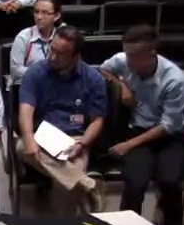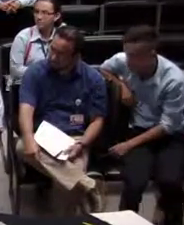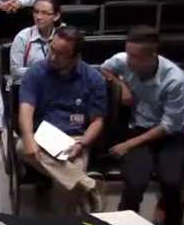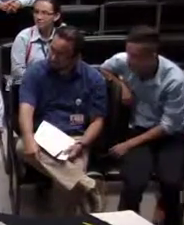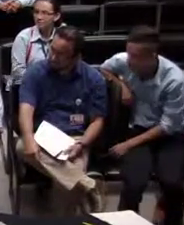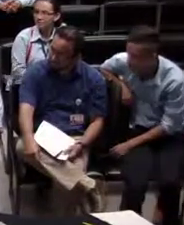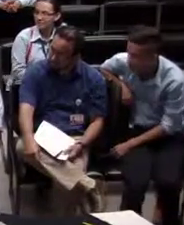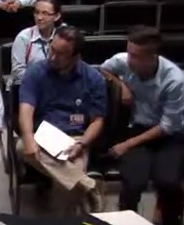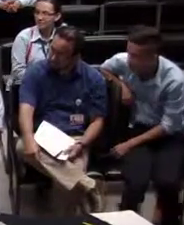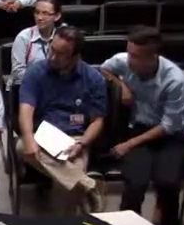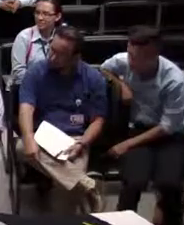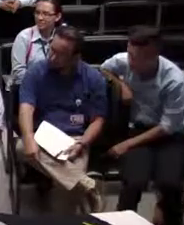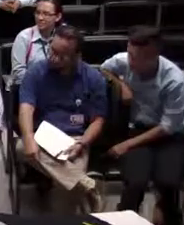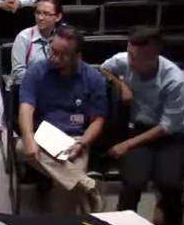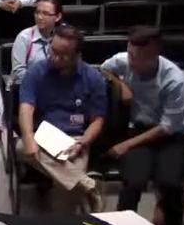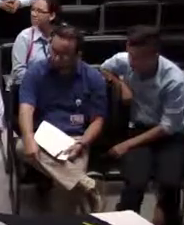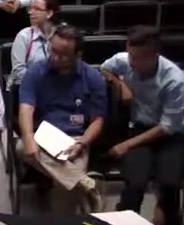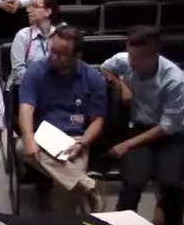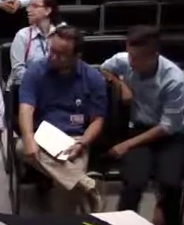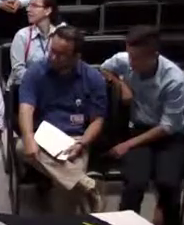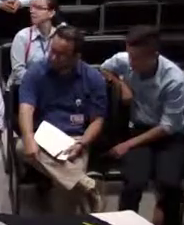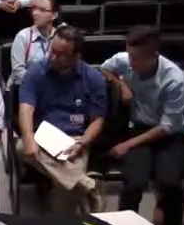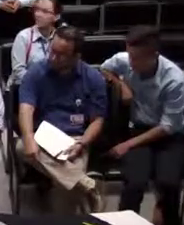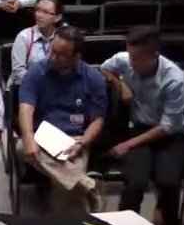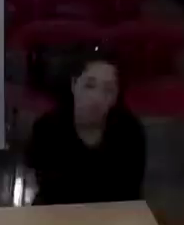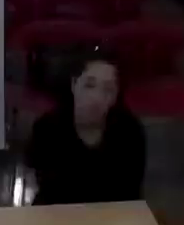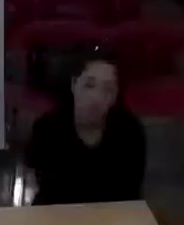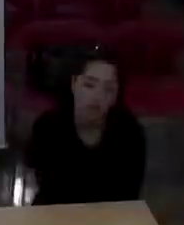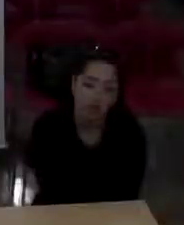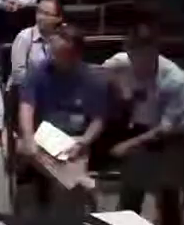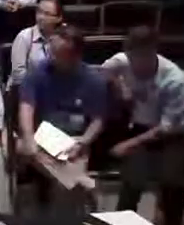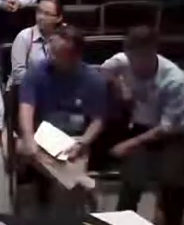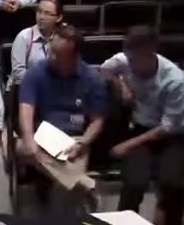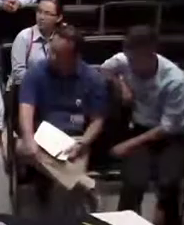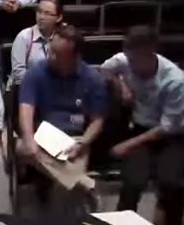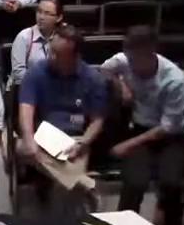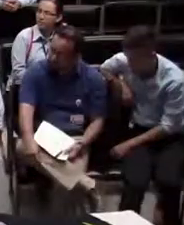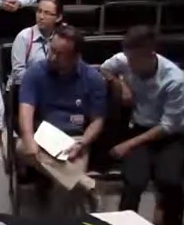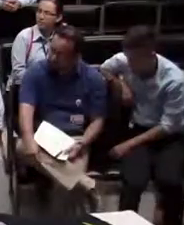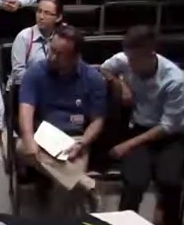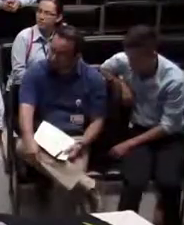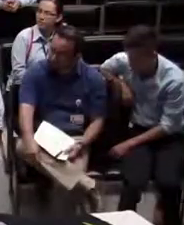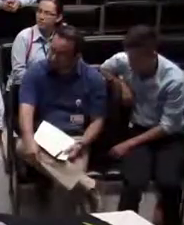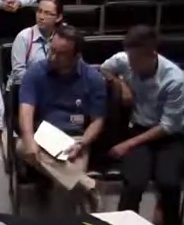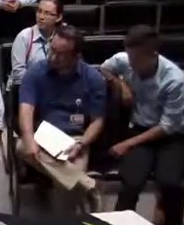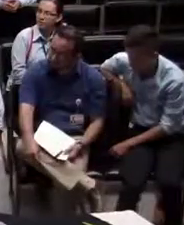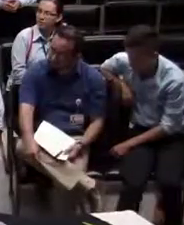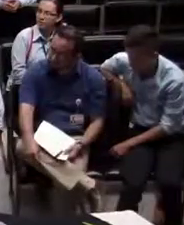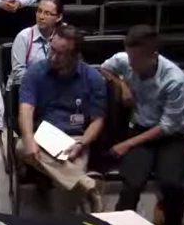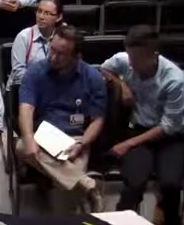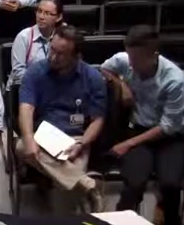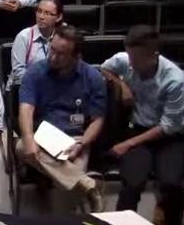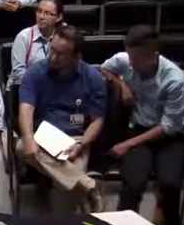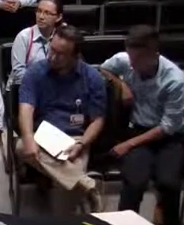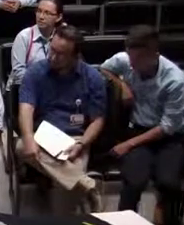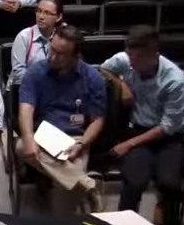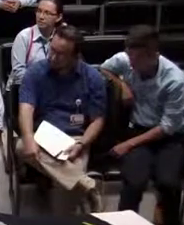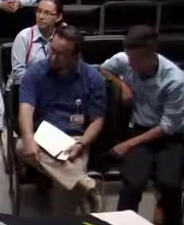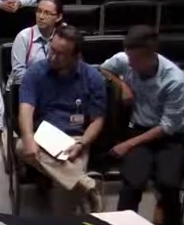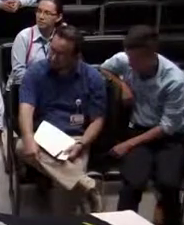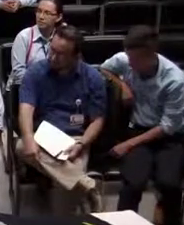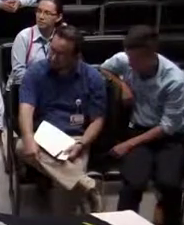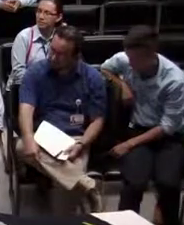que después pues empezó a hablar, pues No hablar. algunos sí tiene consecuencias